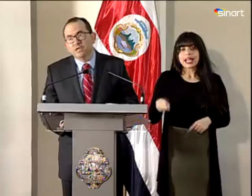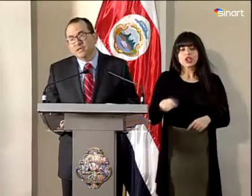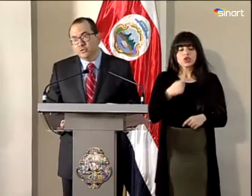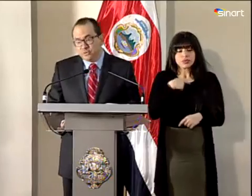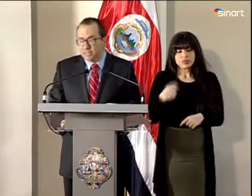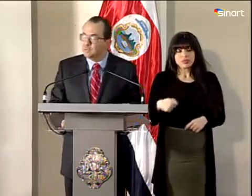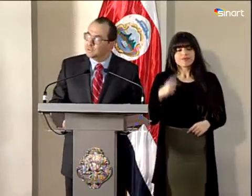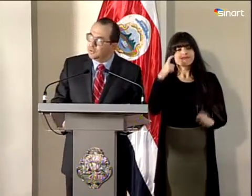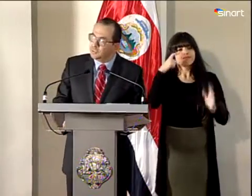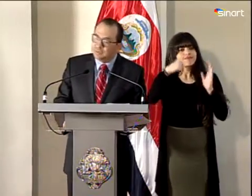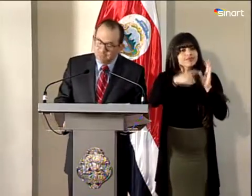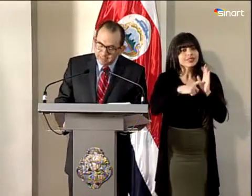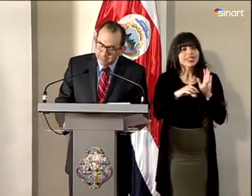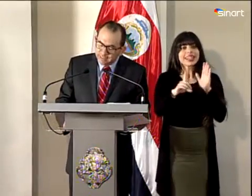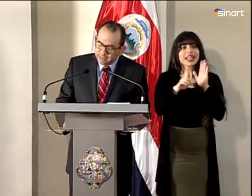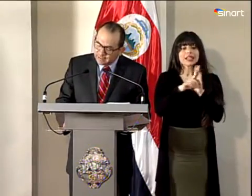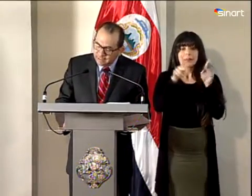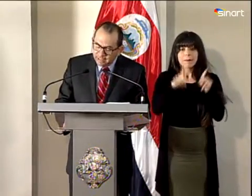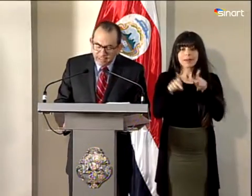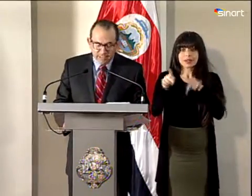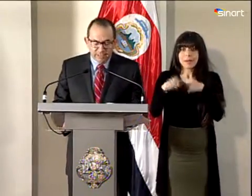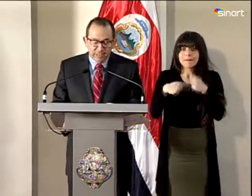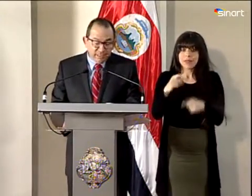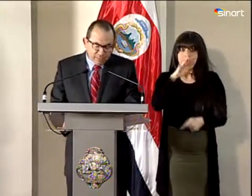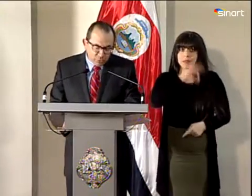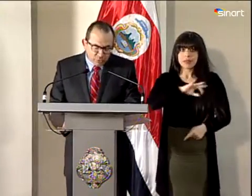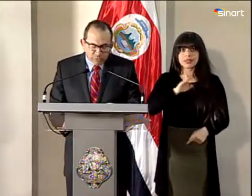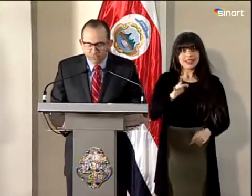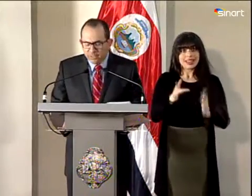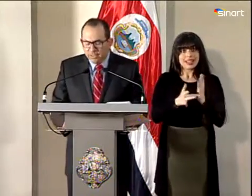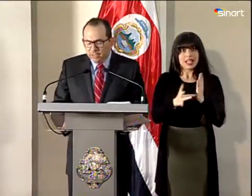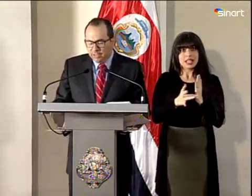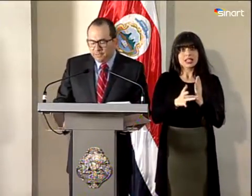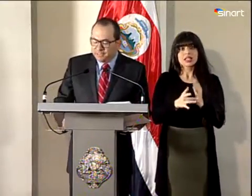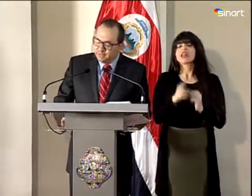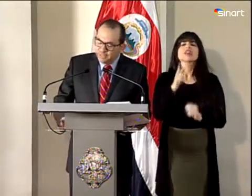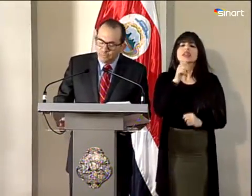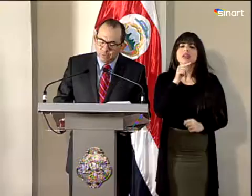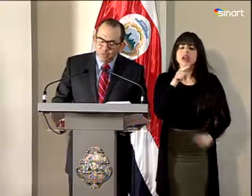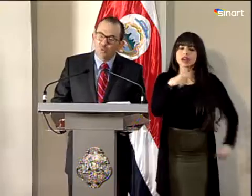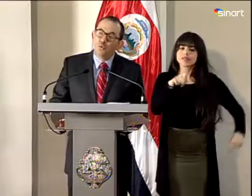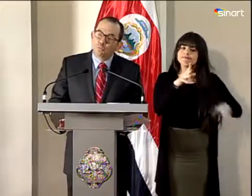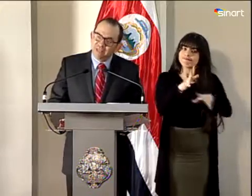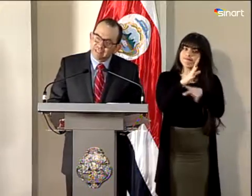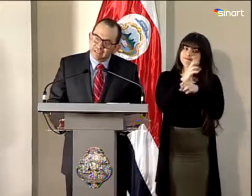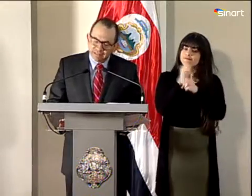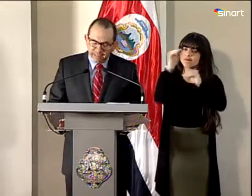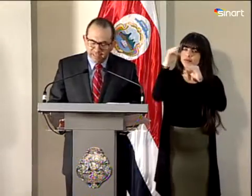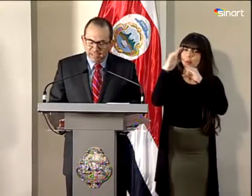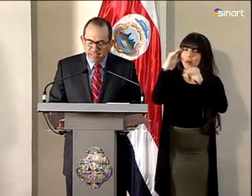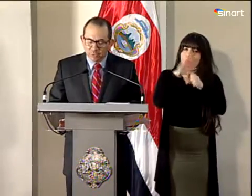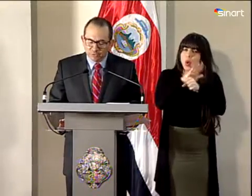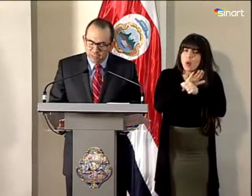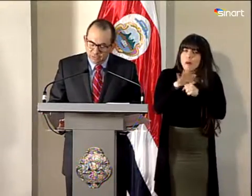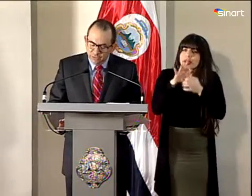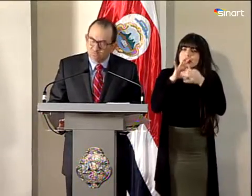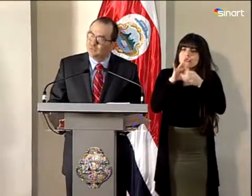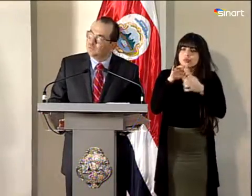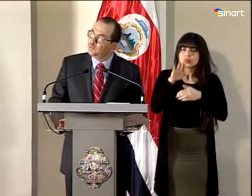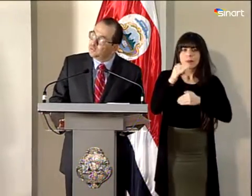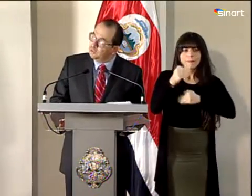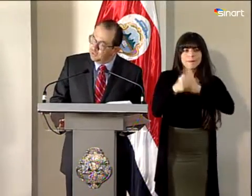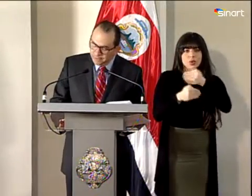como derechos de las personas beneficiarias de la técnica, entre otros, recibir información completa acerca del